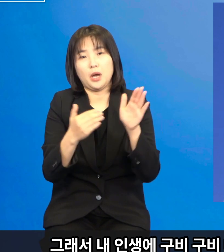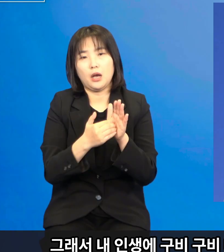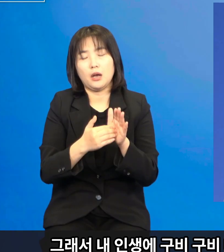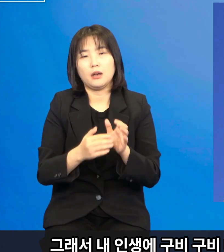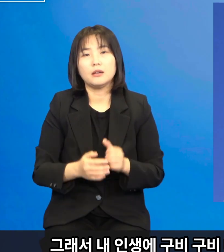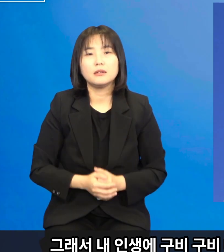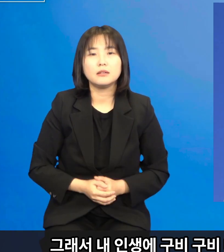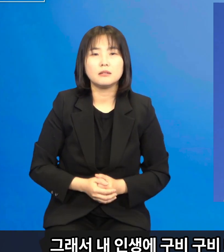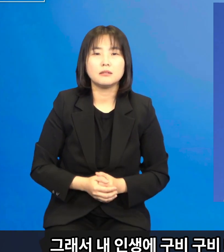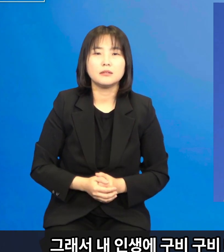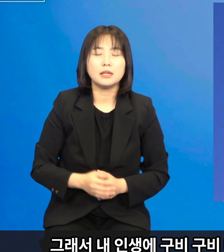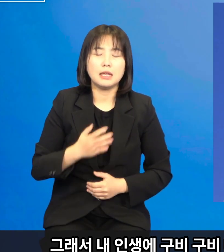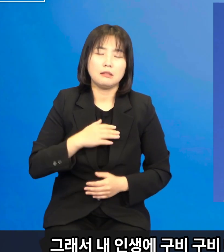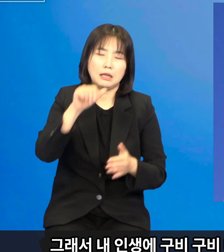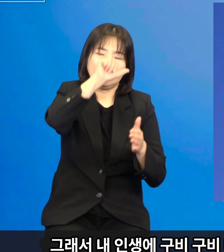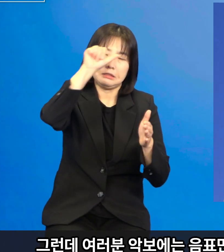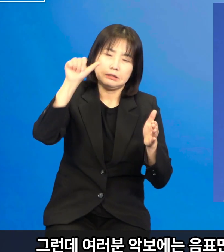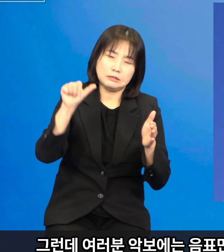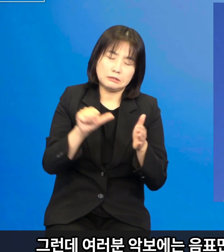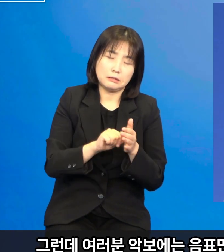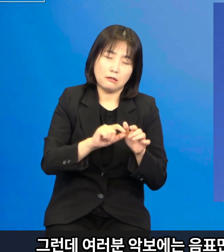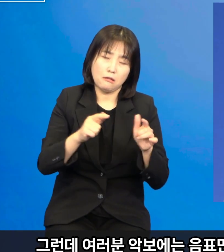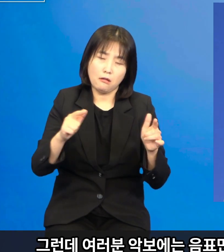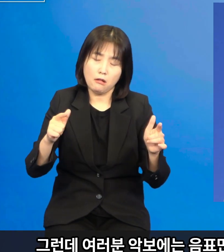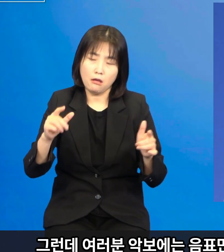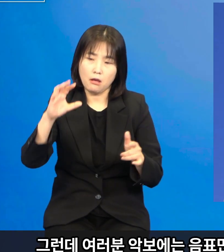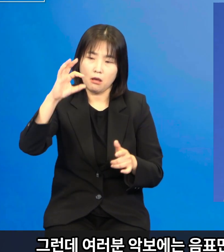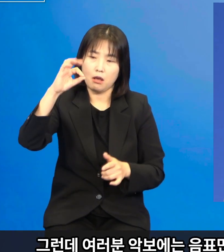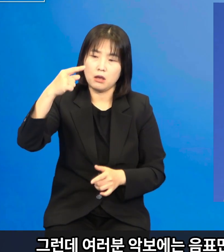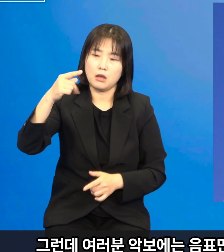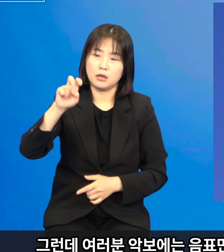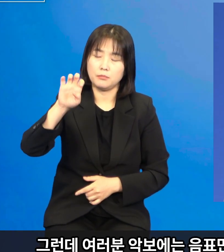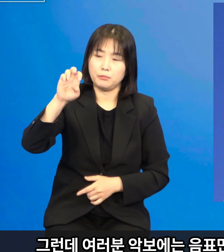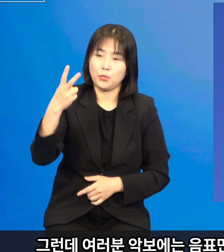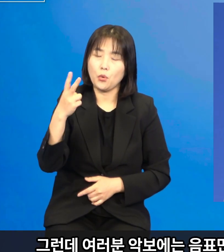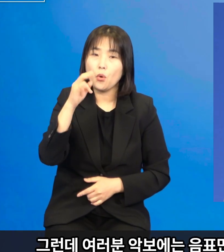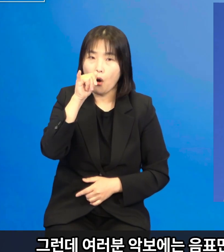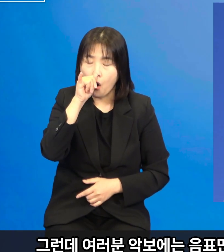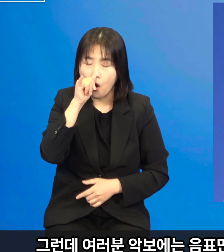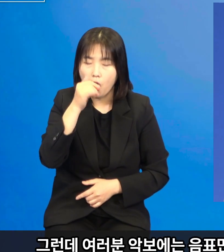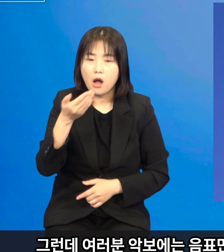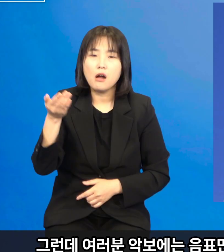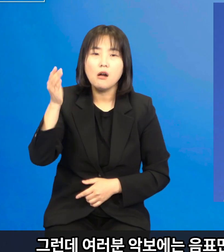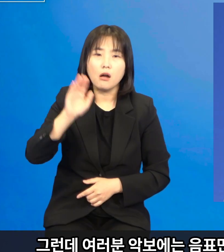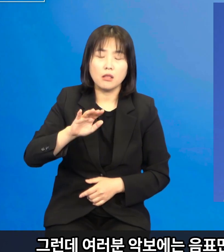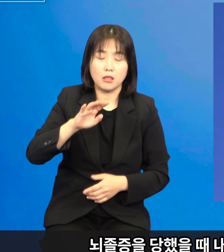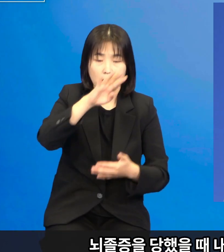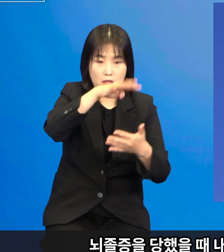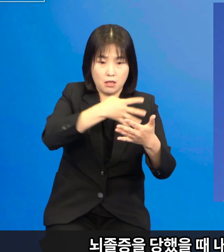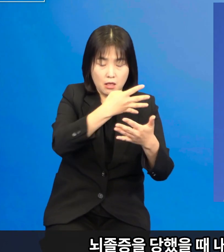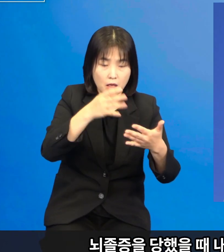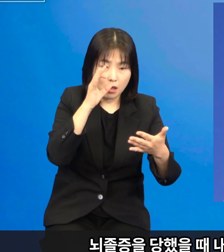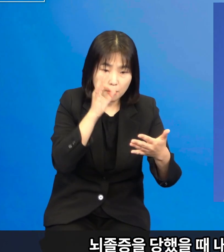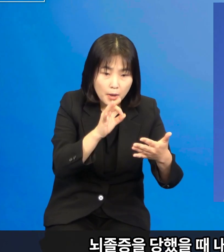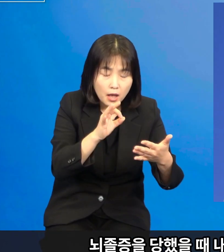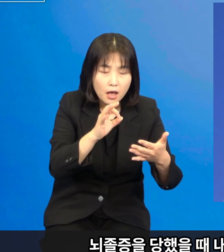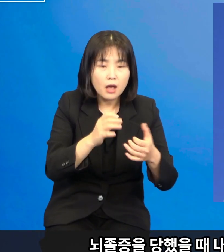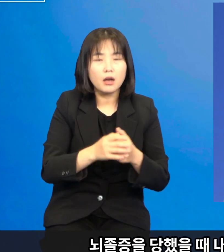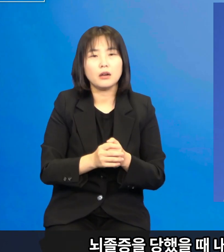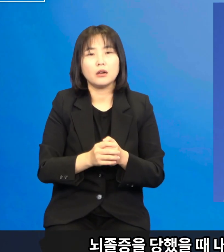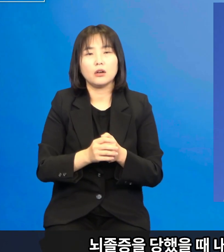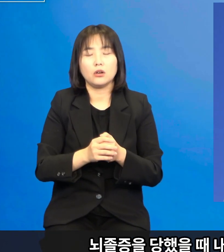구비구비마다 이러한 음표들이 있었어. 근데 여러분, 악보에는 음표만 있는 게 아니라 쉼표가 있어요. 뇌졸중을 당했을